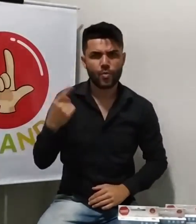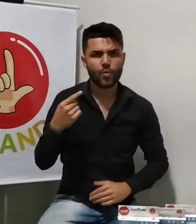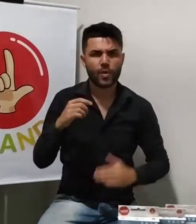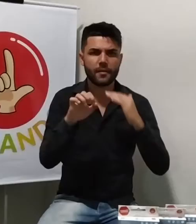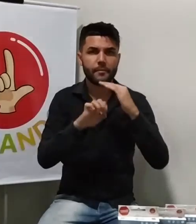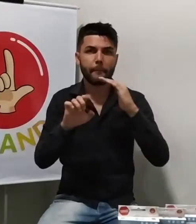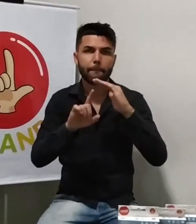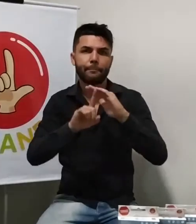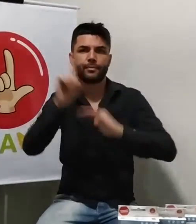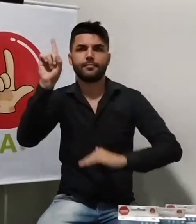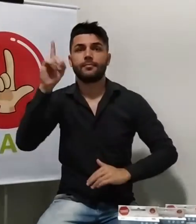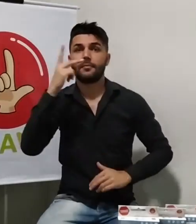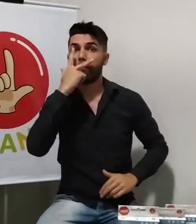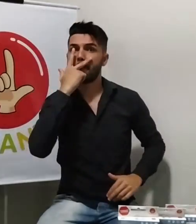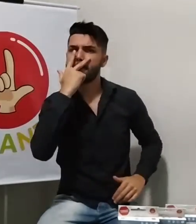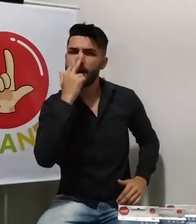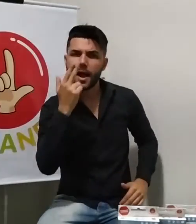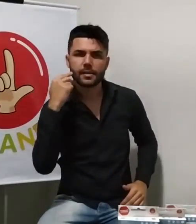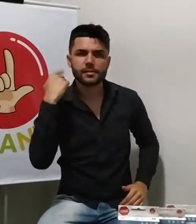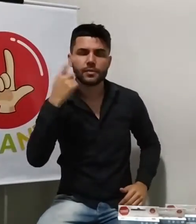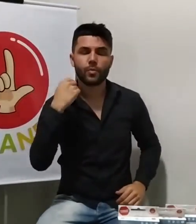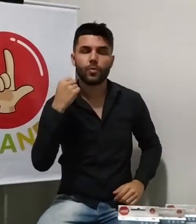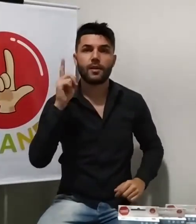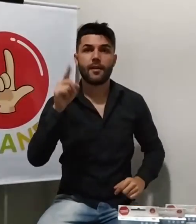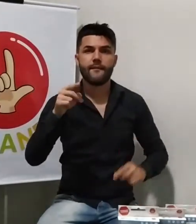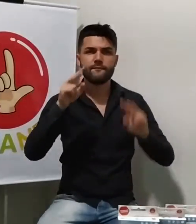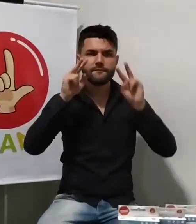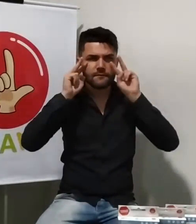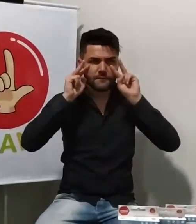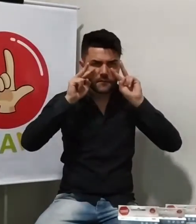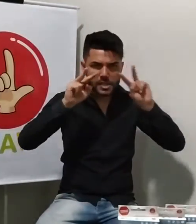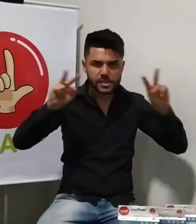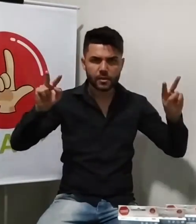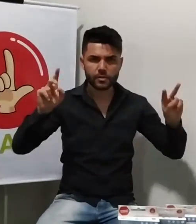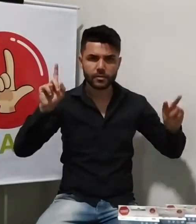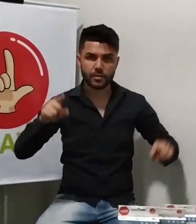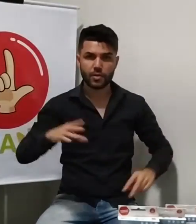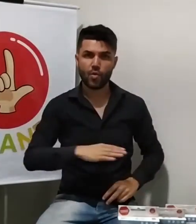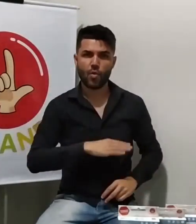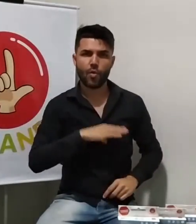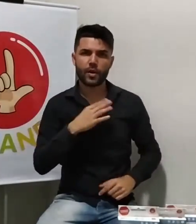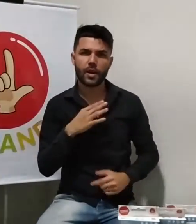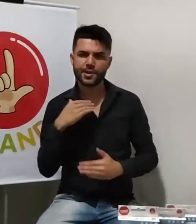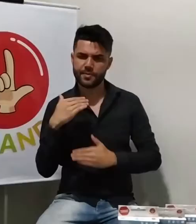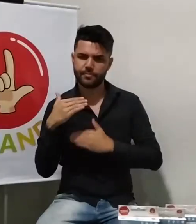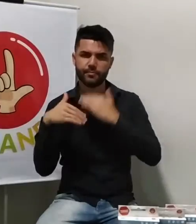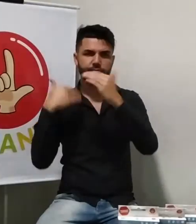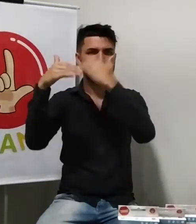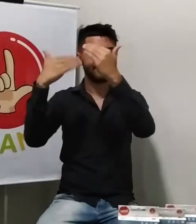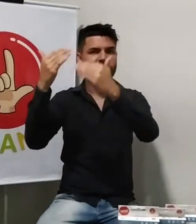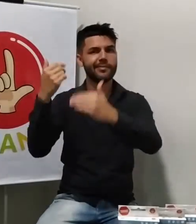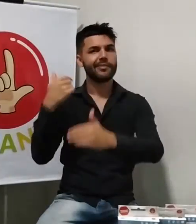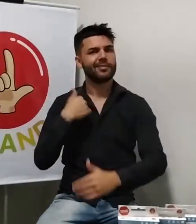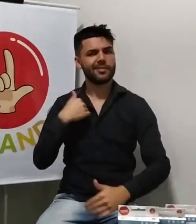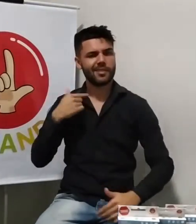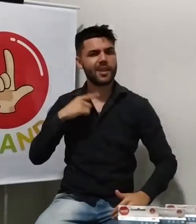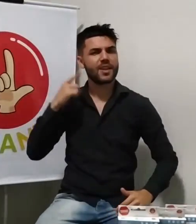loucura, mas não é, é visão. O cara enxerga, o cara tem a coragem de avançar e depois tem que dar conta do recado, tem que ter competência para fazer o